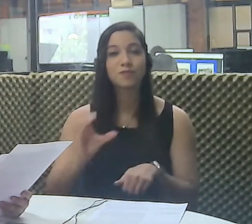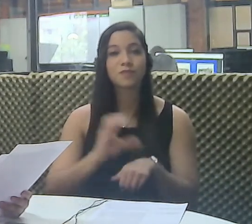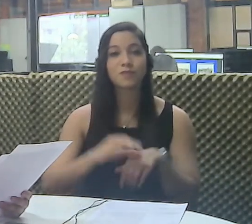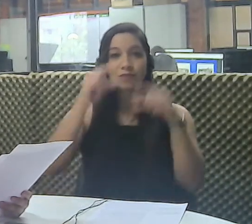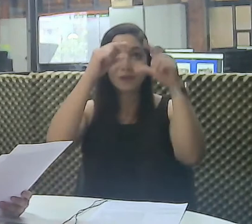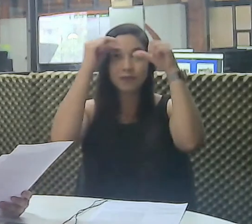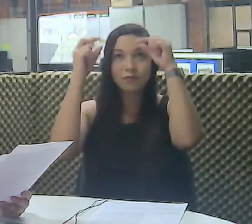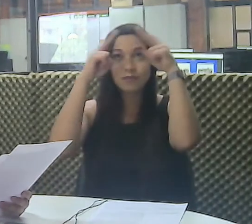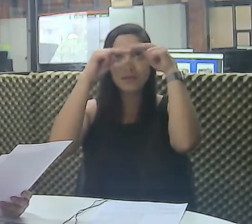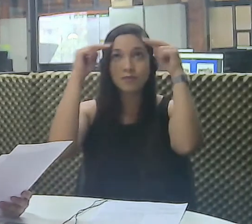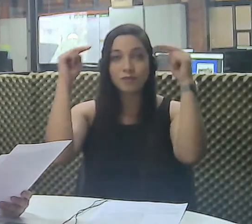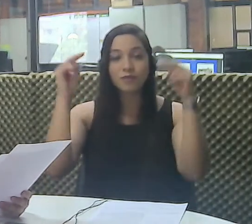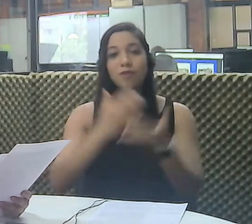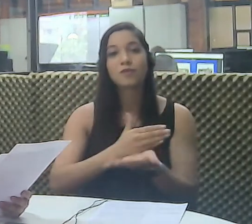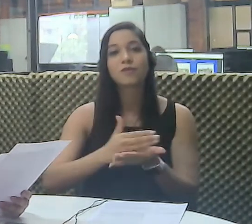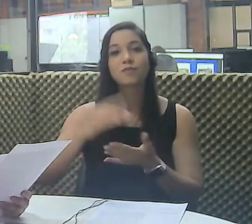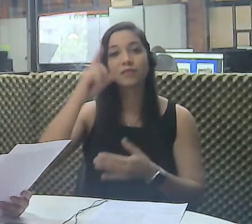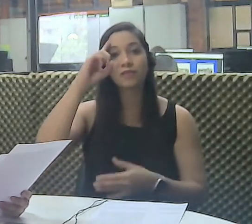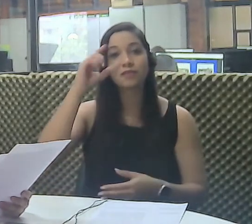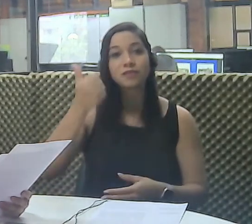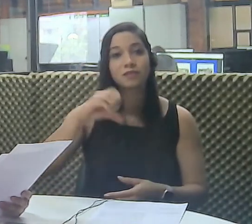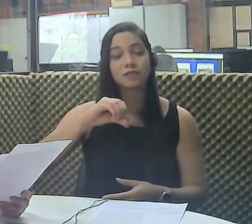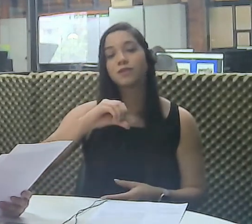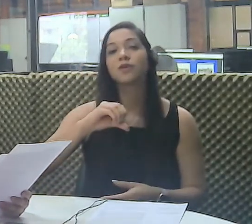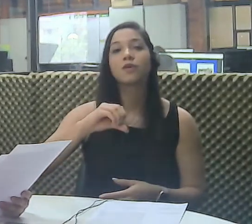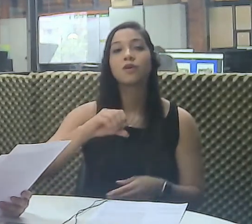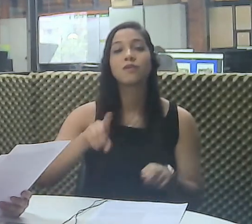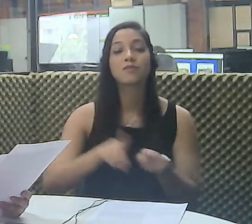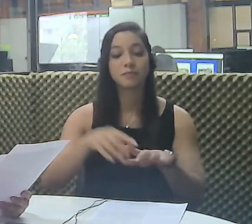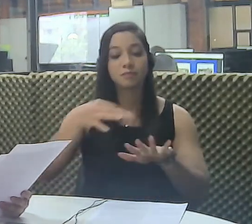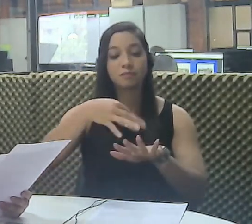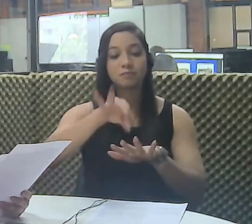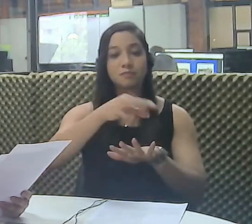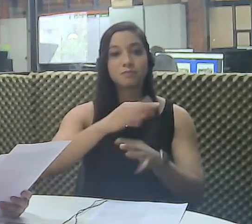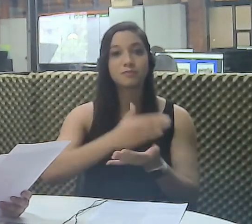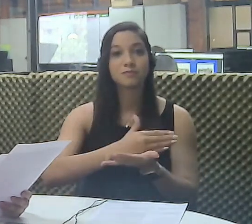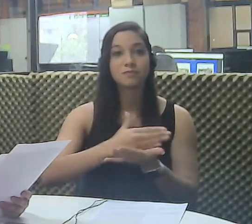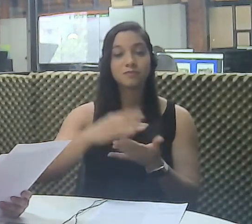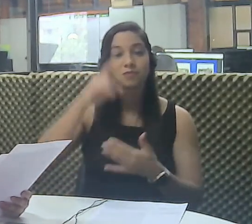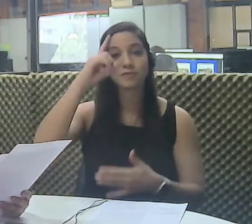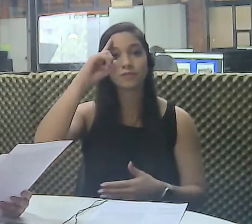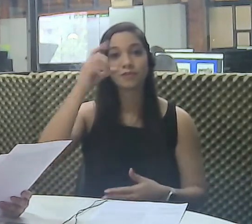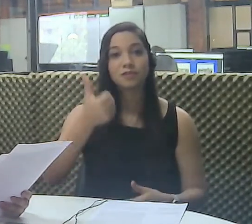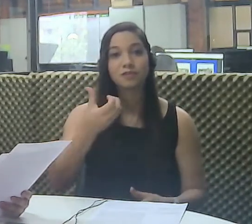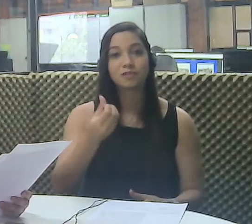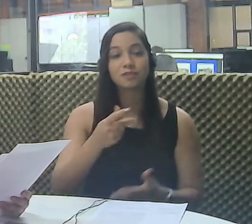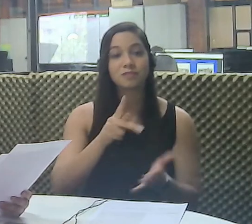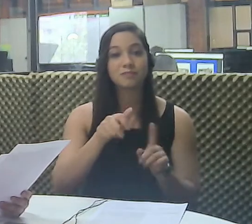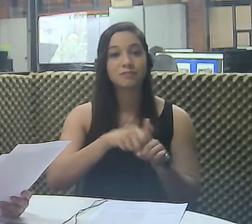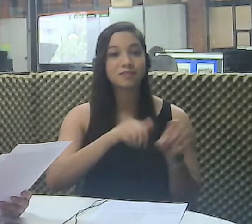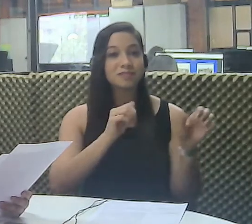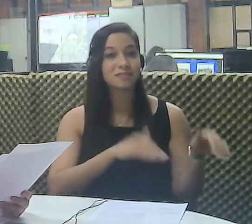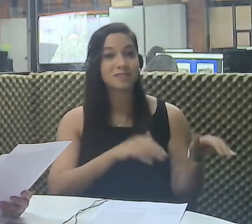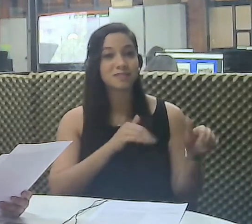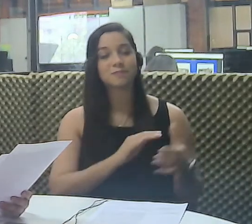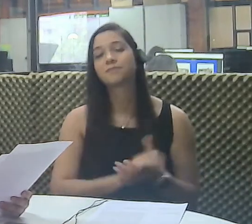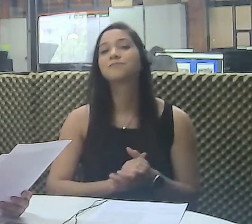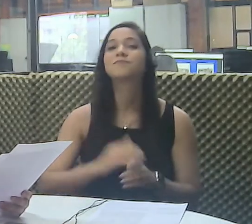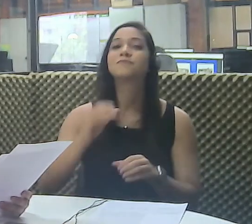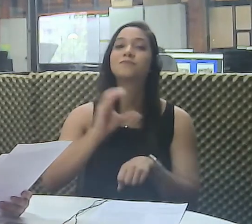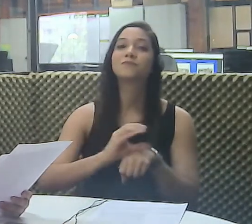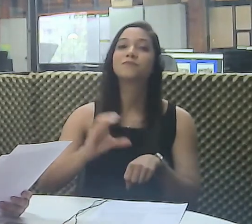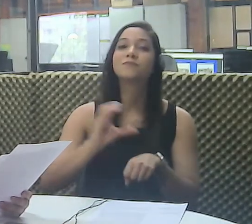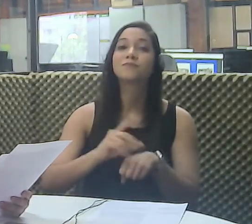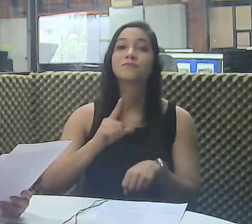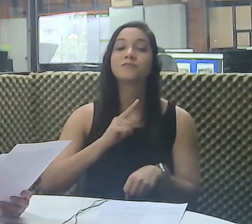sobrancelhas terá início no dia dezenove a capacitação para manicure e pedicure começará no dia Dezesseis de Setembro os cursos